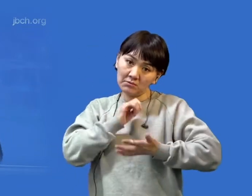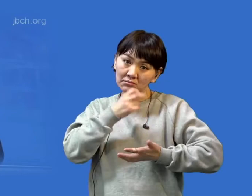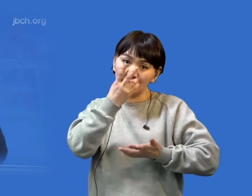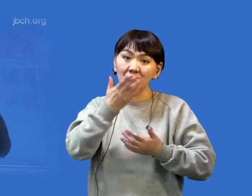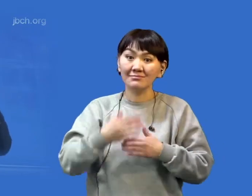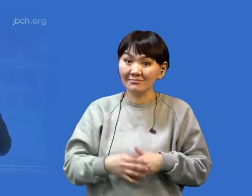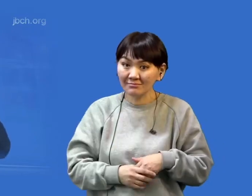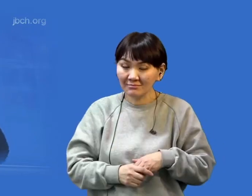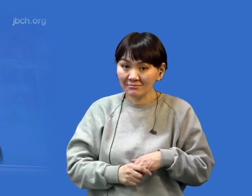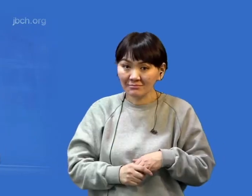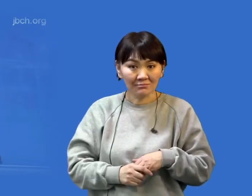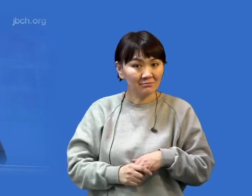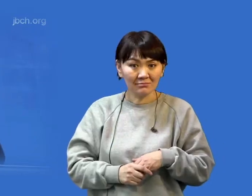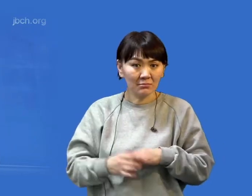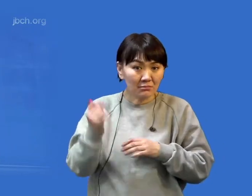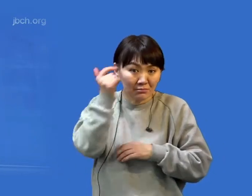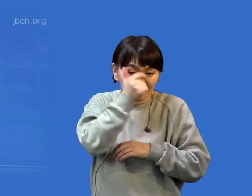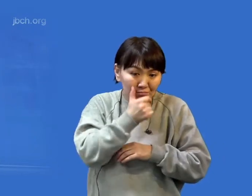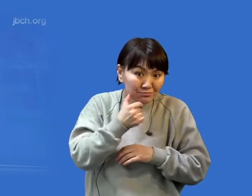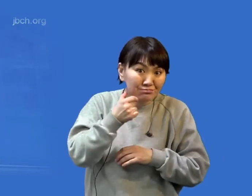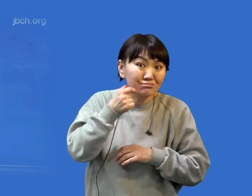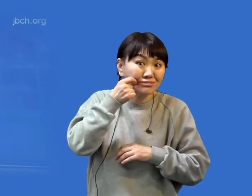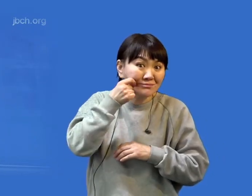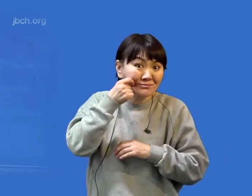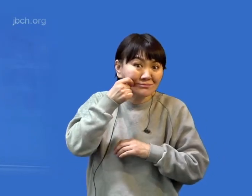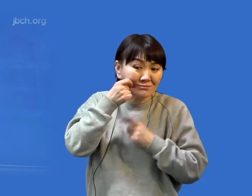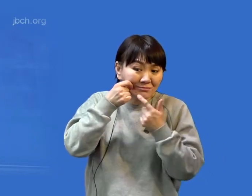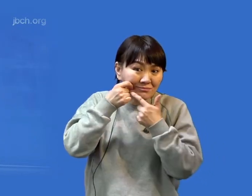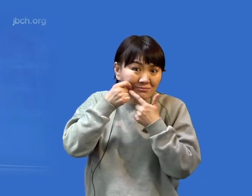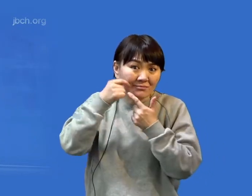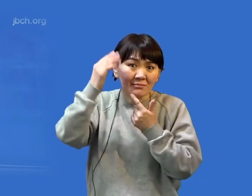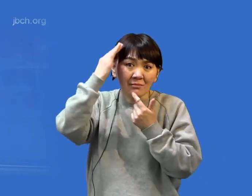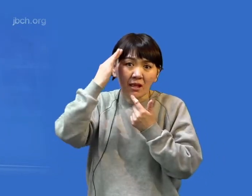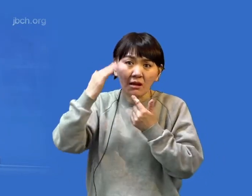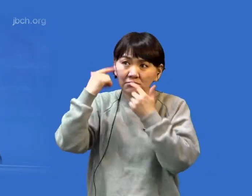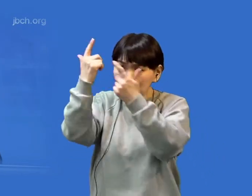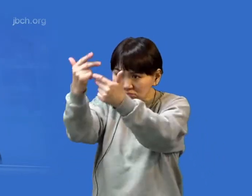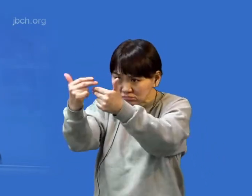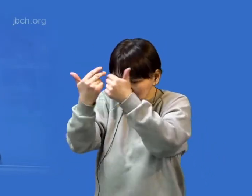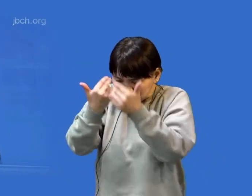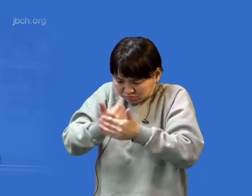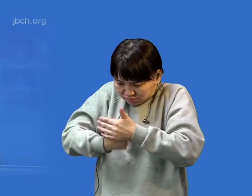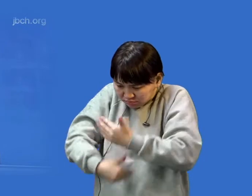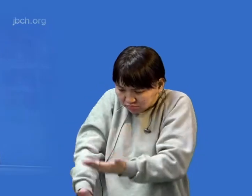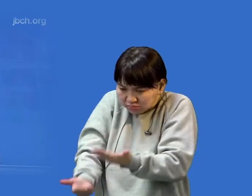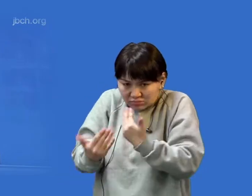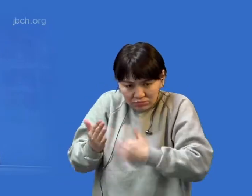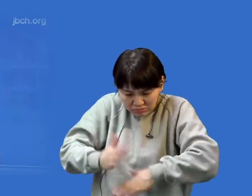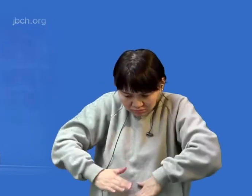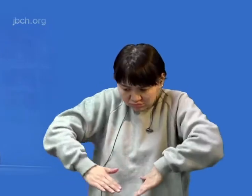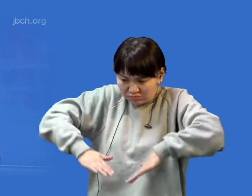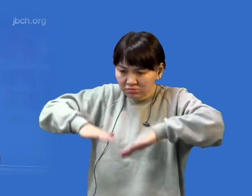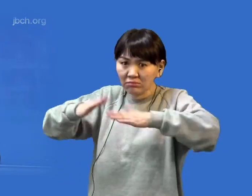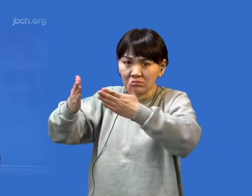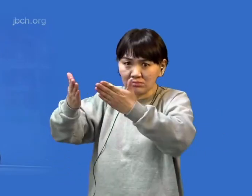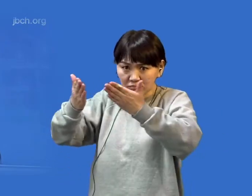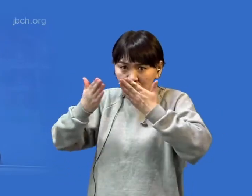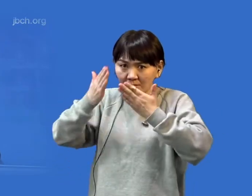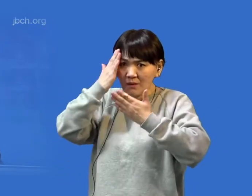Тэгэлэр энэ махуудын хувьд бол эцэг их нь төрүүлсэн өсгсөн эцэг ихийн ашиг ус нэгүсэл ямар их